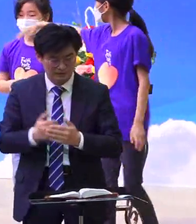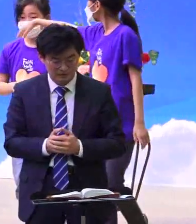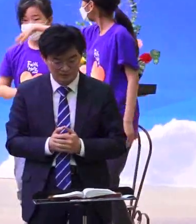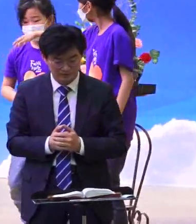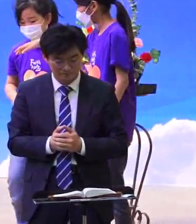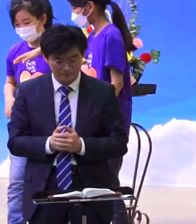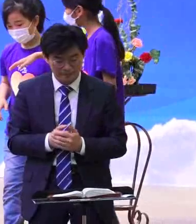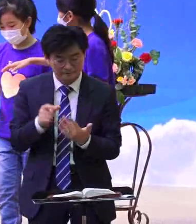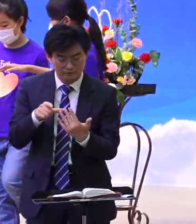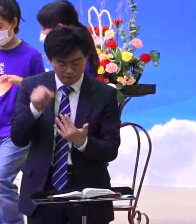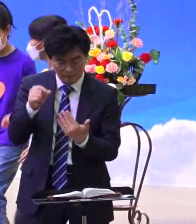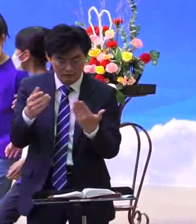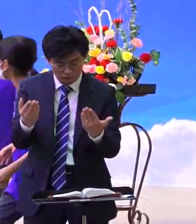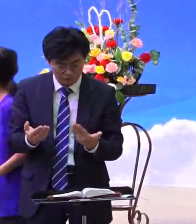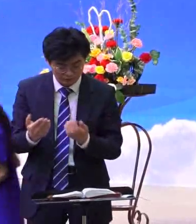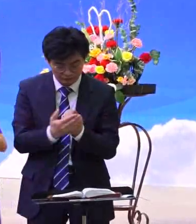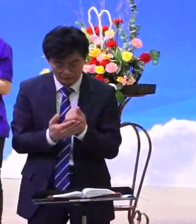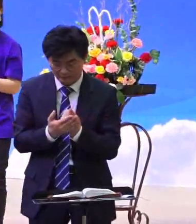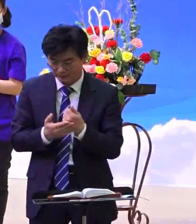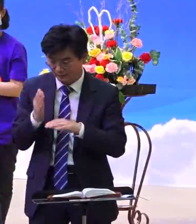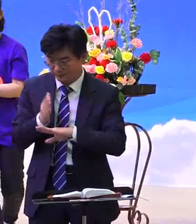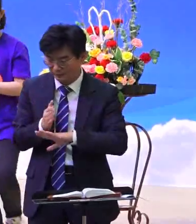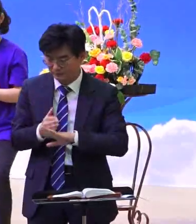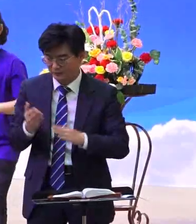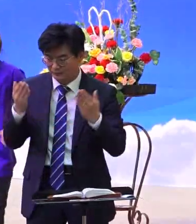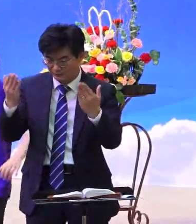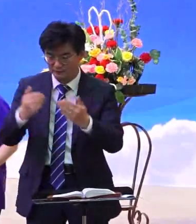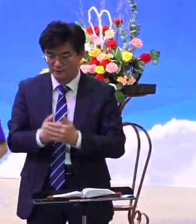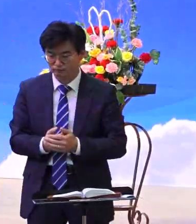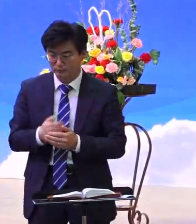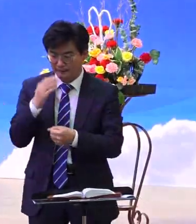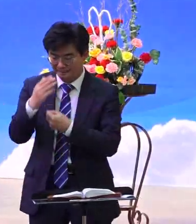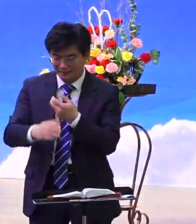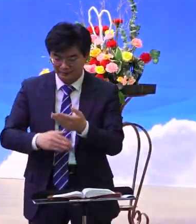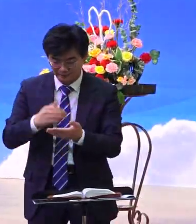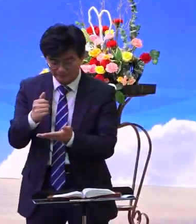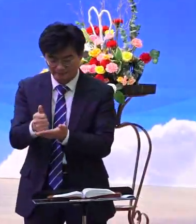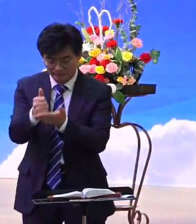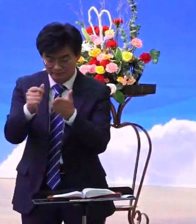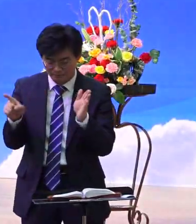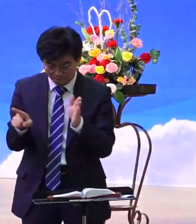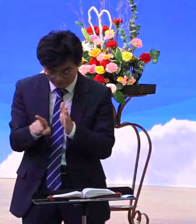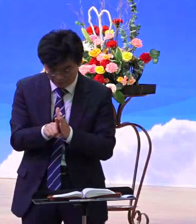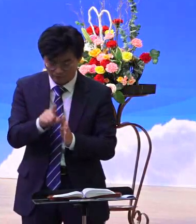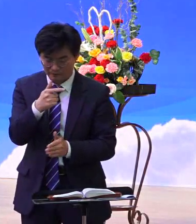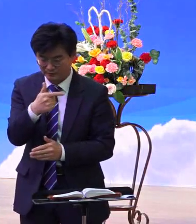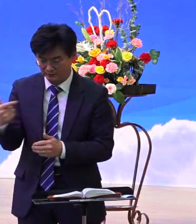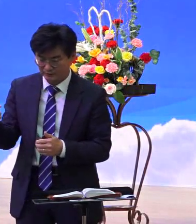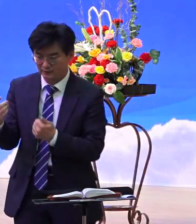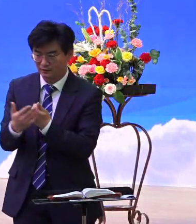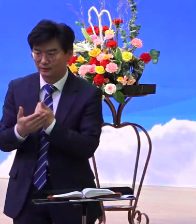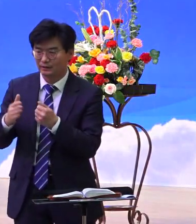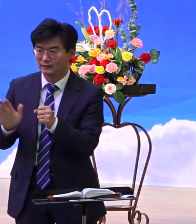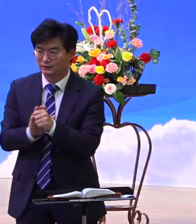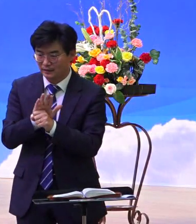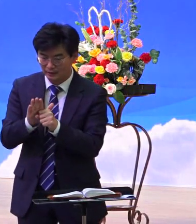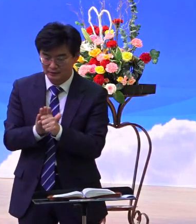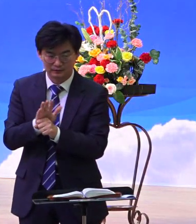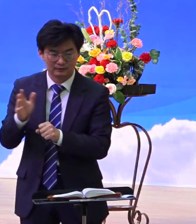선택하여 주신 은혜에 감사드리며 하나님의 깊고 넓고 크신 사랑에 소리 높여